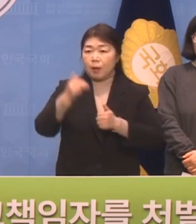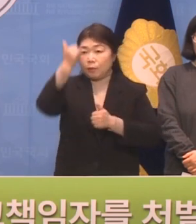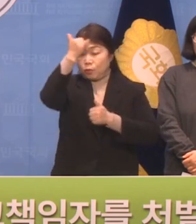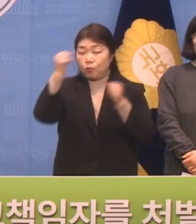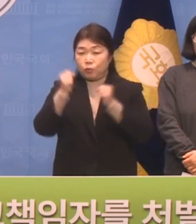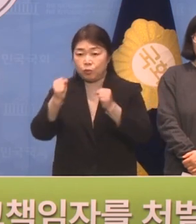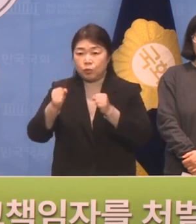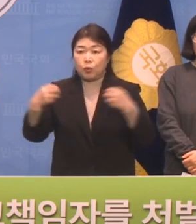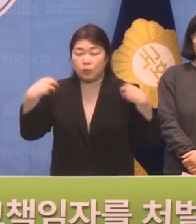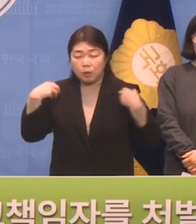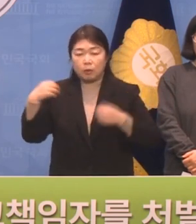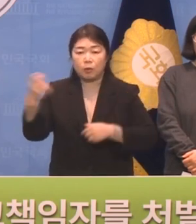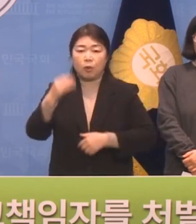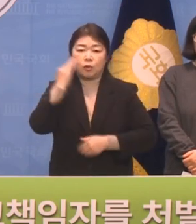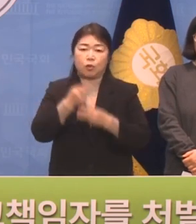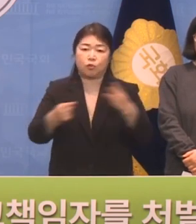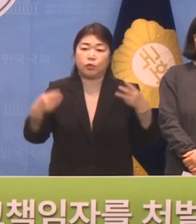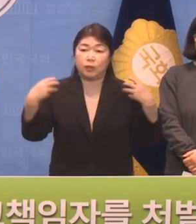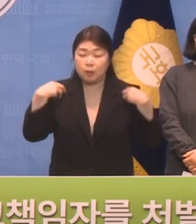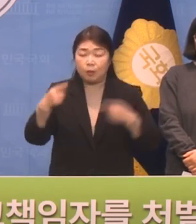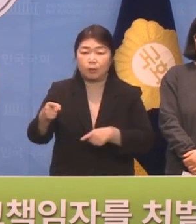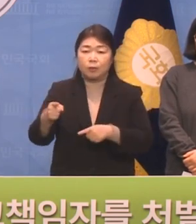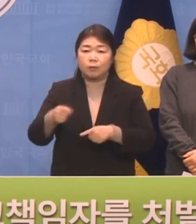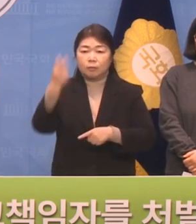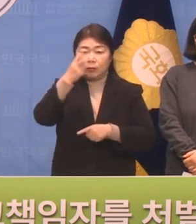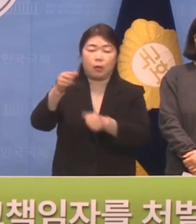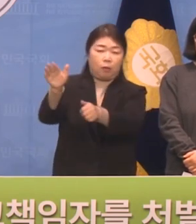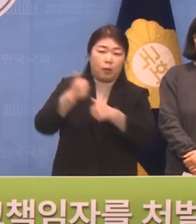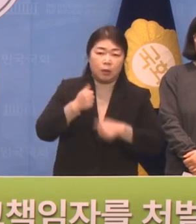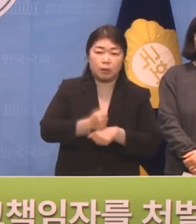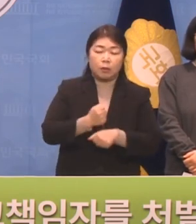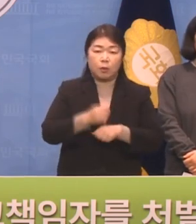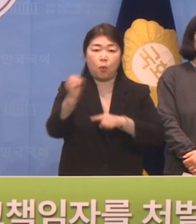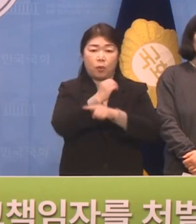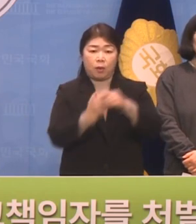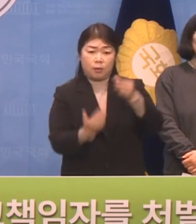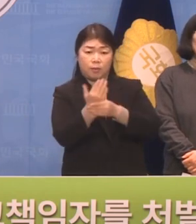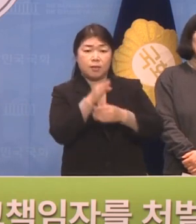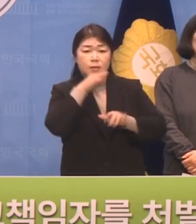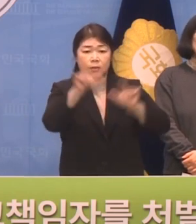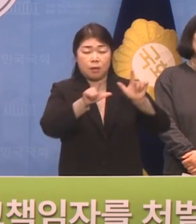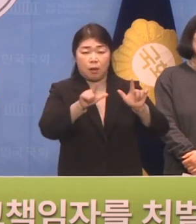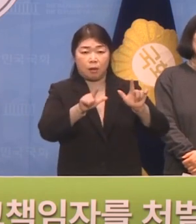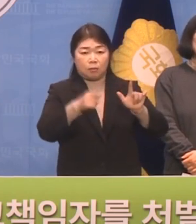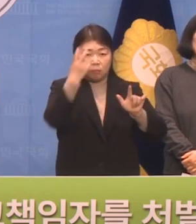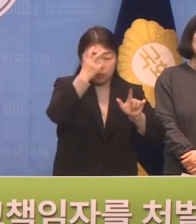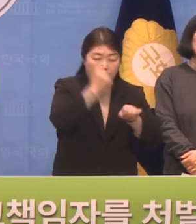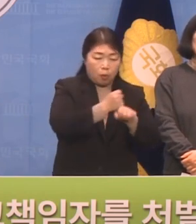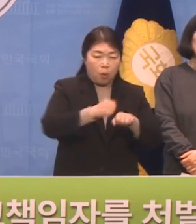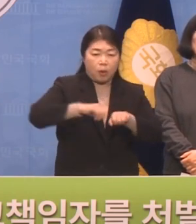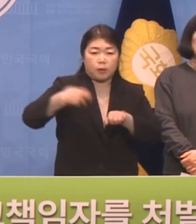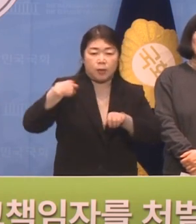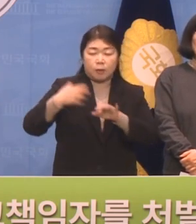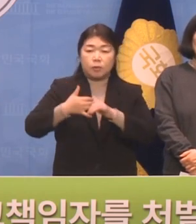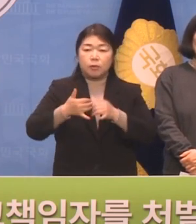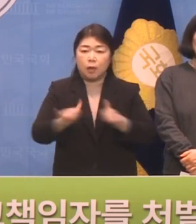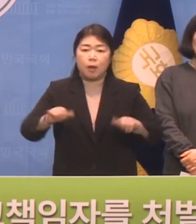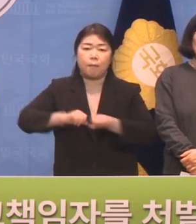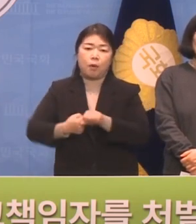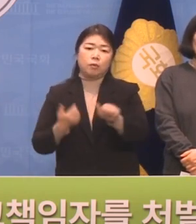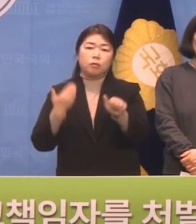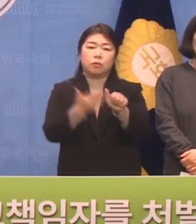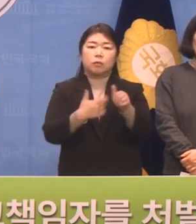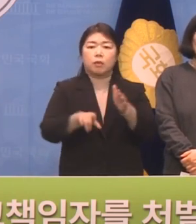대한 국정조사를 통하여 오송참사의 진상을 규명하고 책임자 처벌을 요구하는 국민의